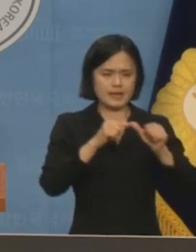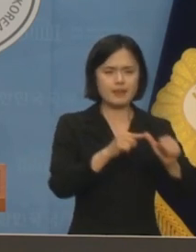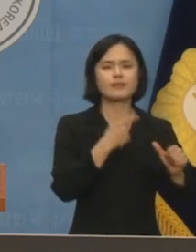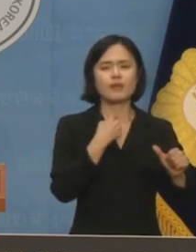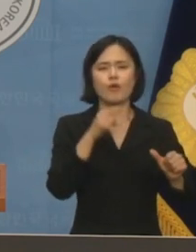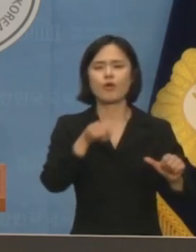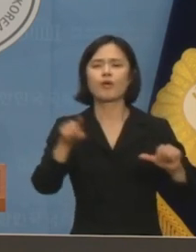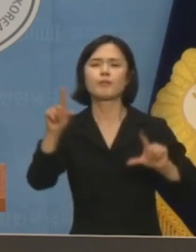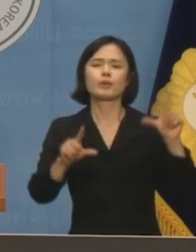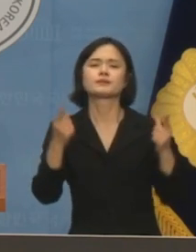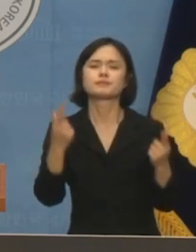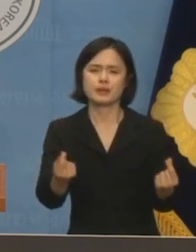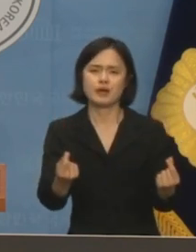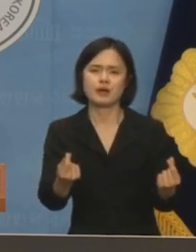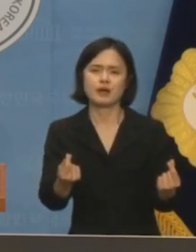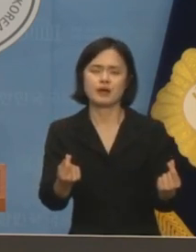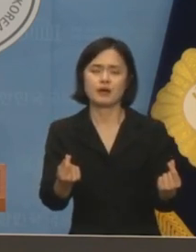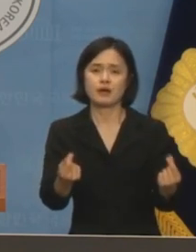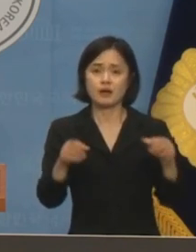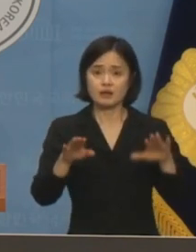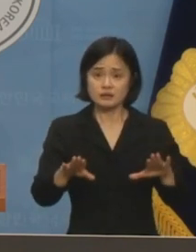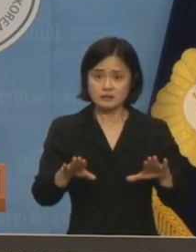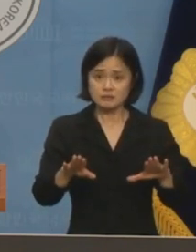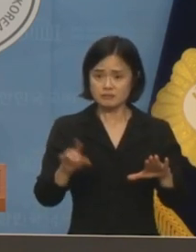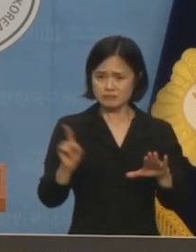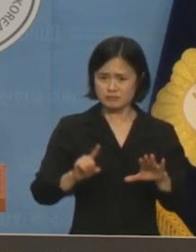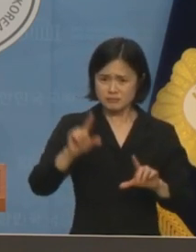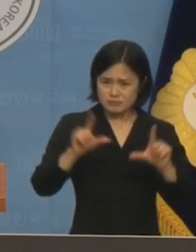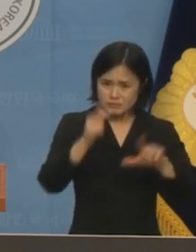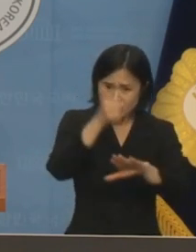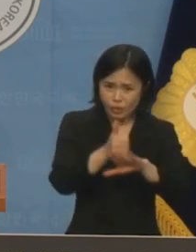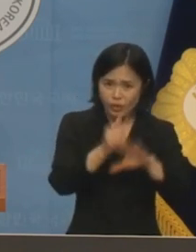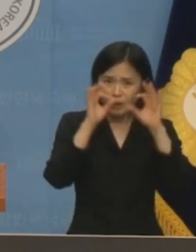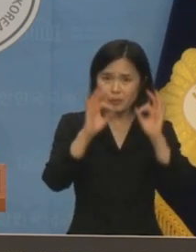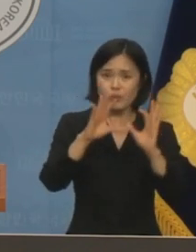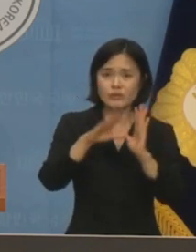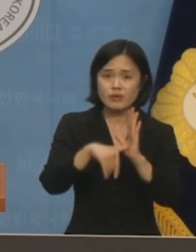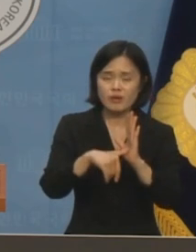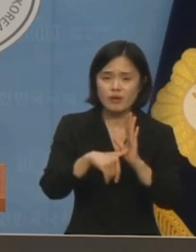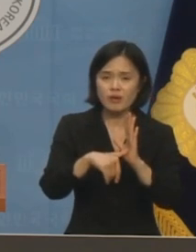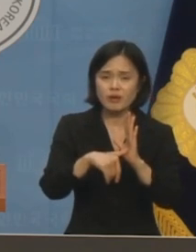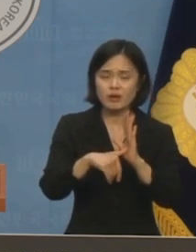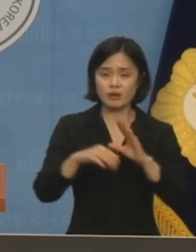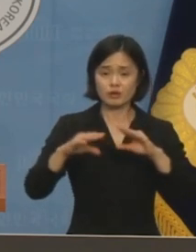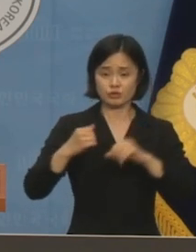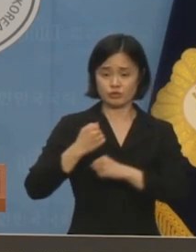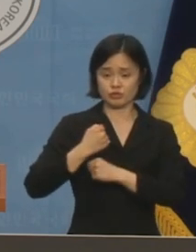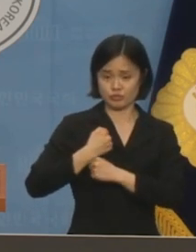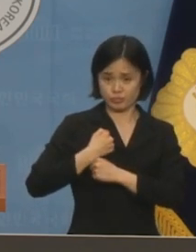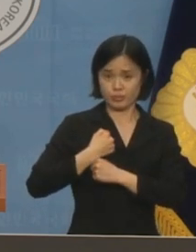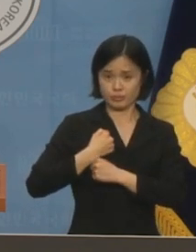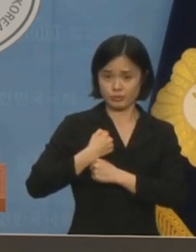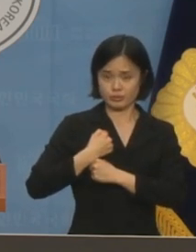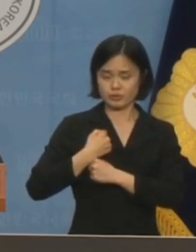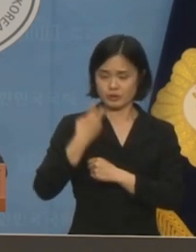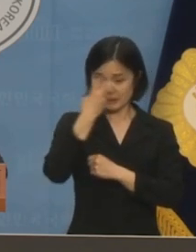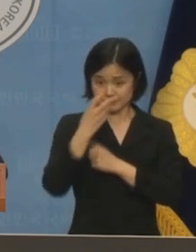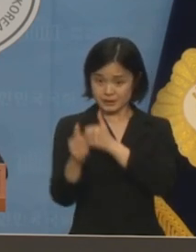아닌 평시에서 있을 수 없는 일이었다. 다행스럽게 육군본부 보통 전공사상